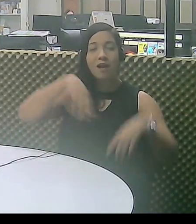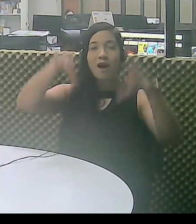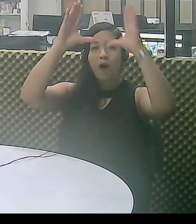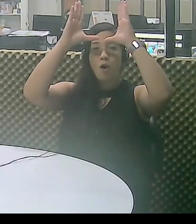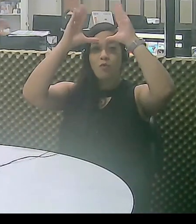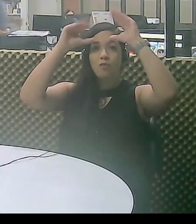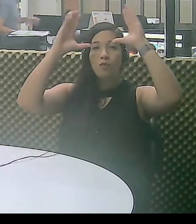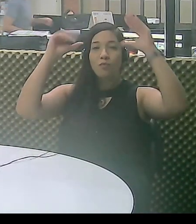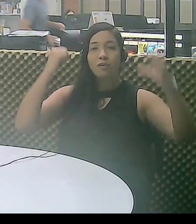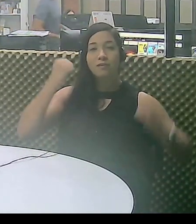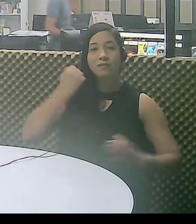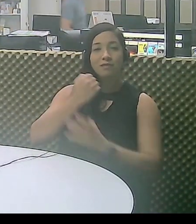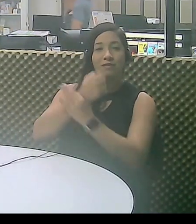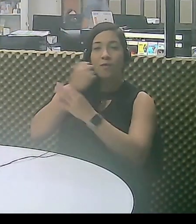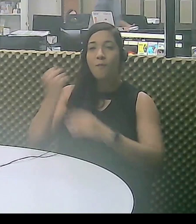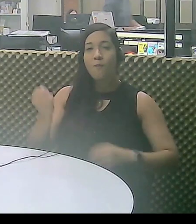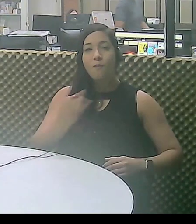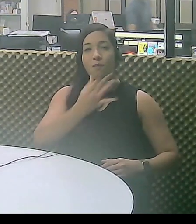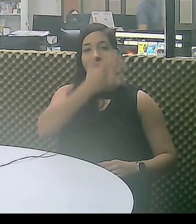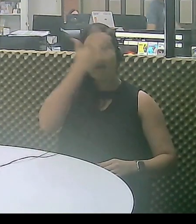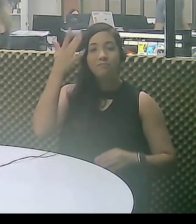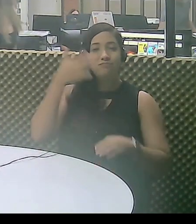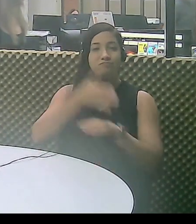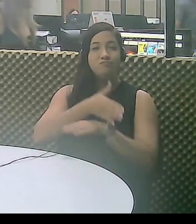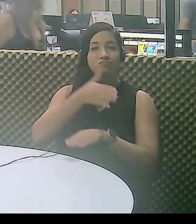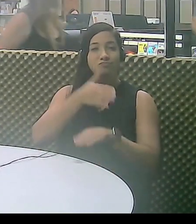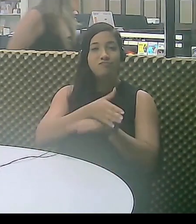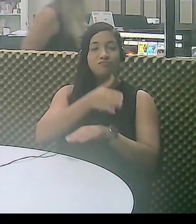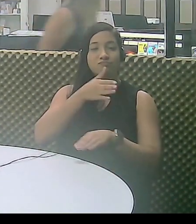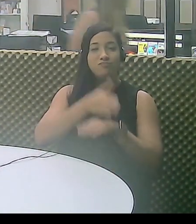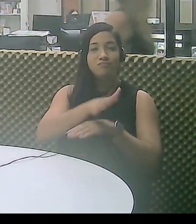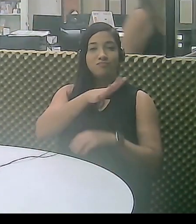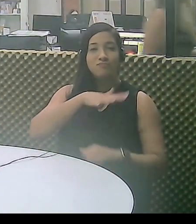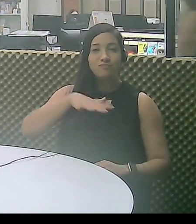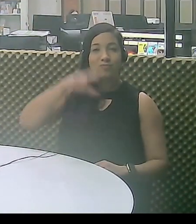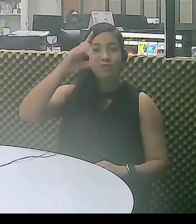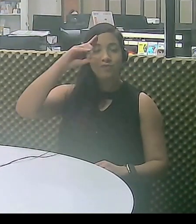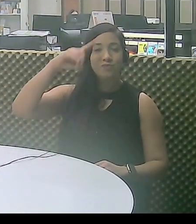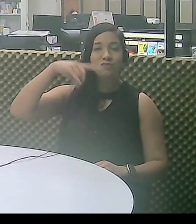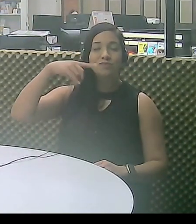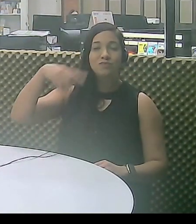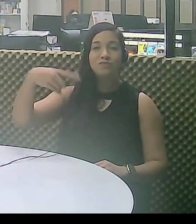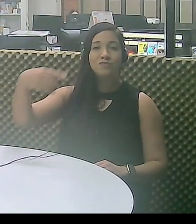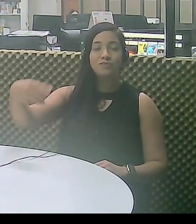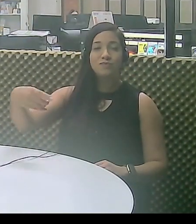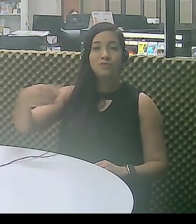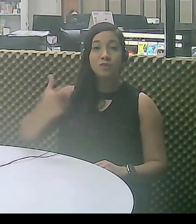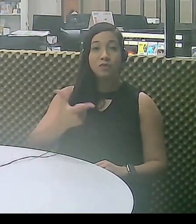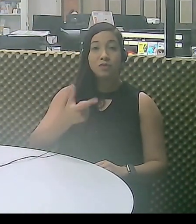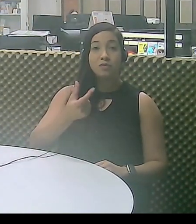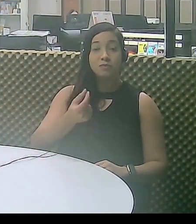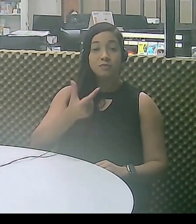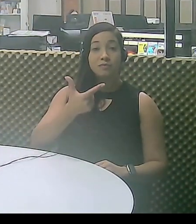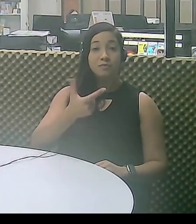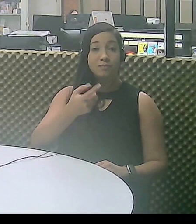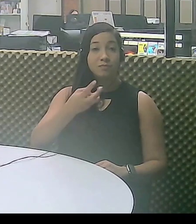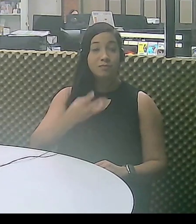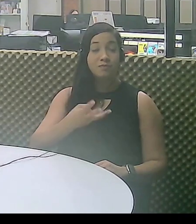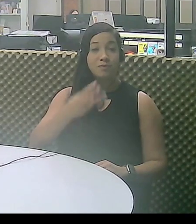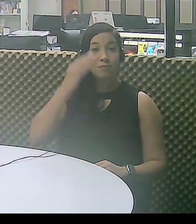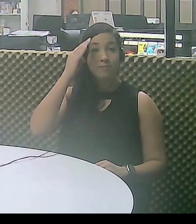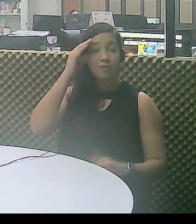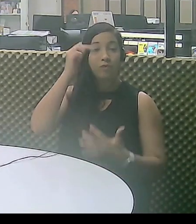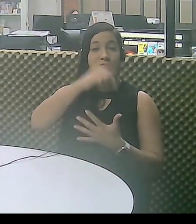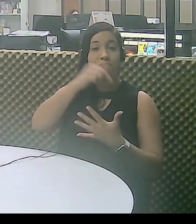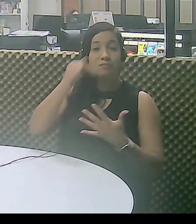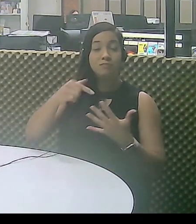e seguro para os milhares de frequentadores que passam pelo local diariamente. Em 2023, os destaques ficam